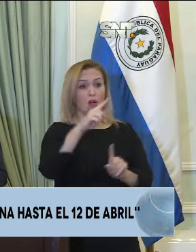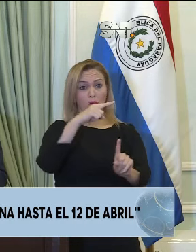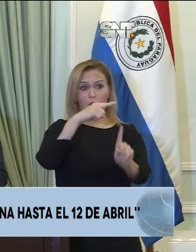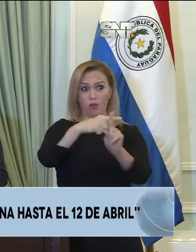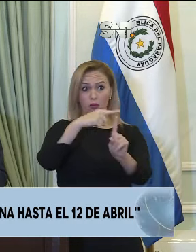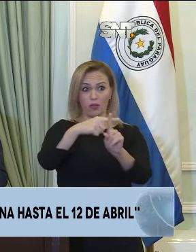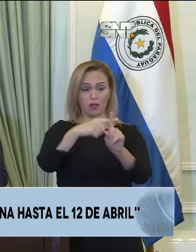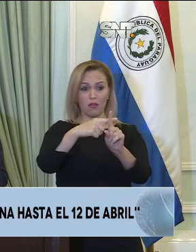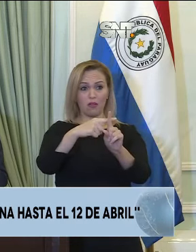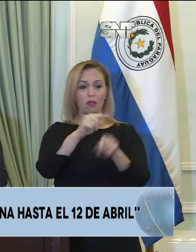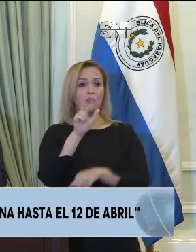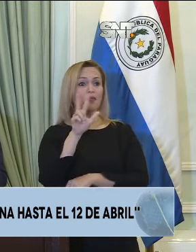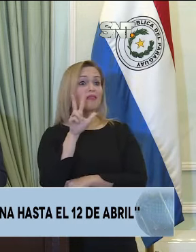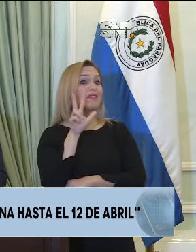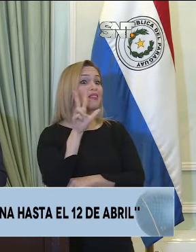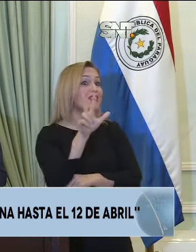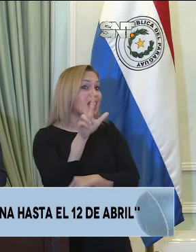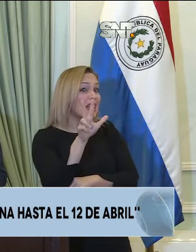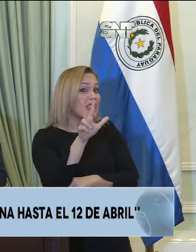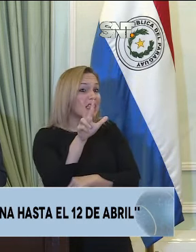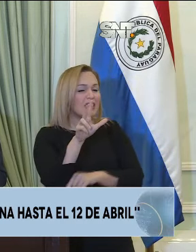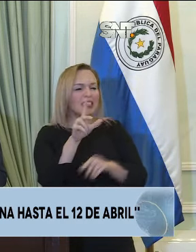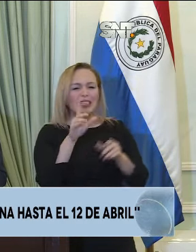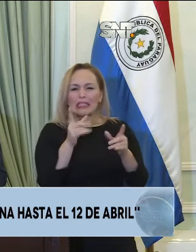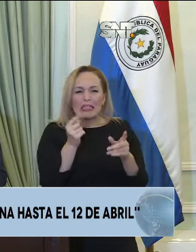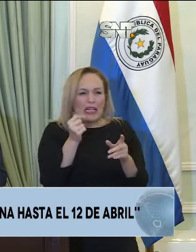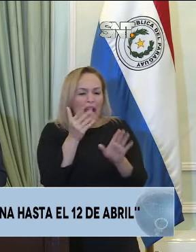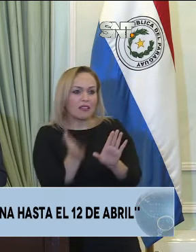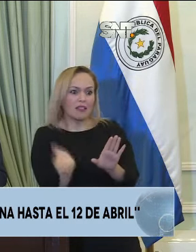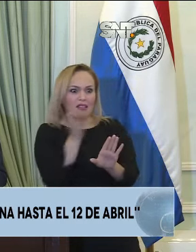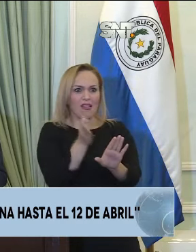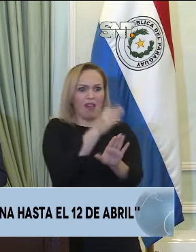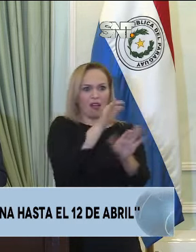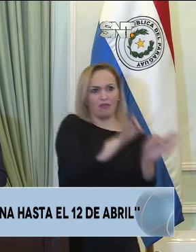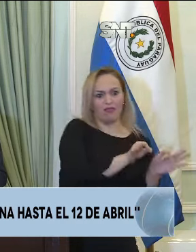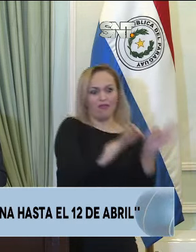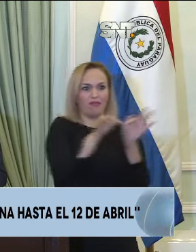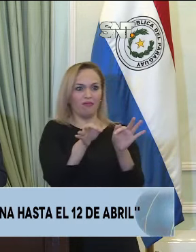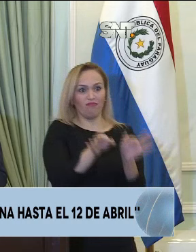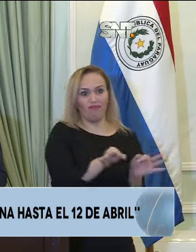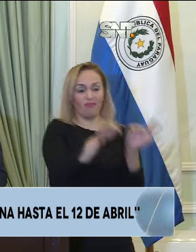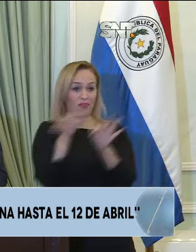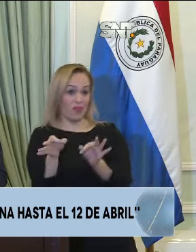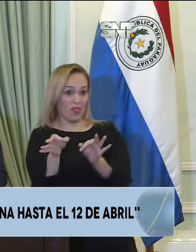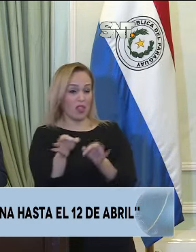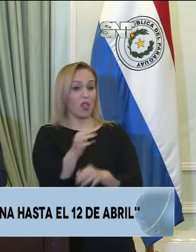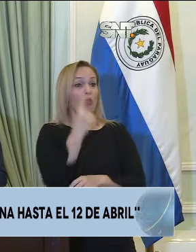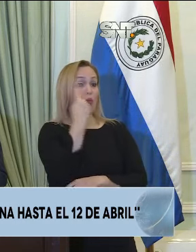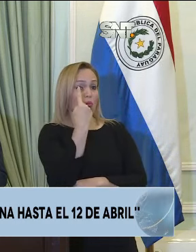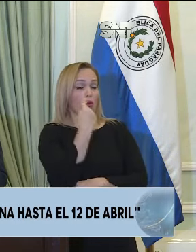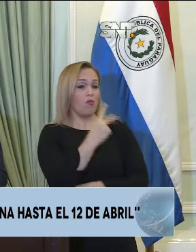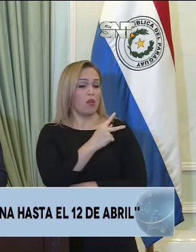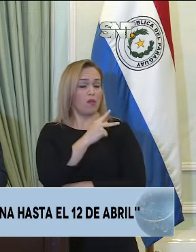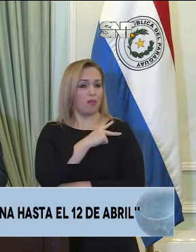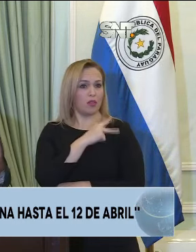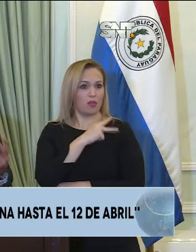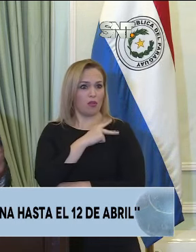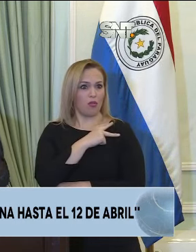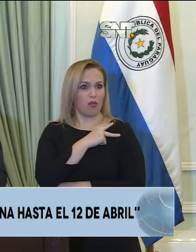Tres de ellos están asociados a casos anteriores. Uno de ellos proviene de una persona que